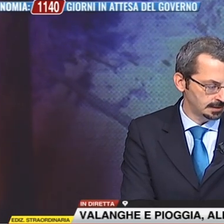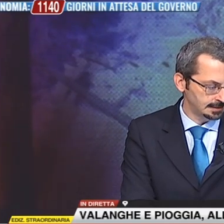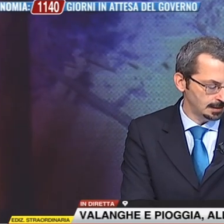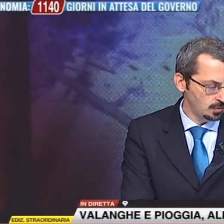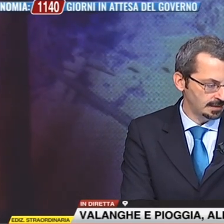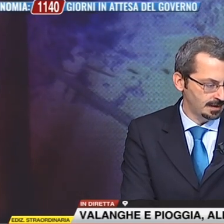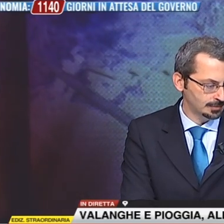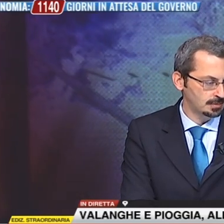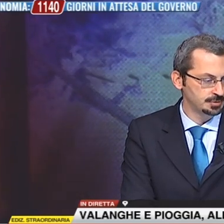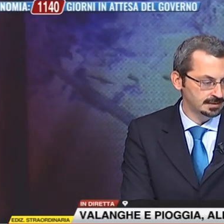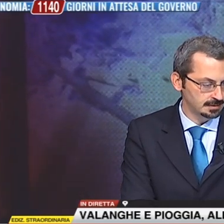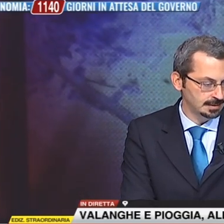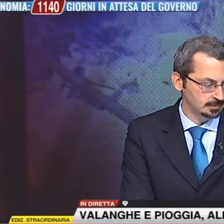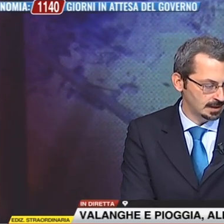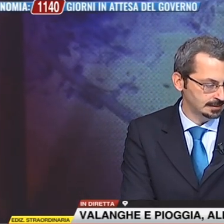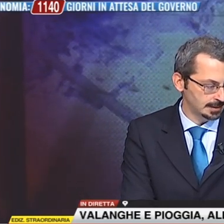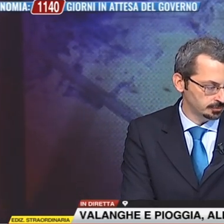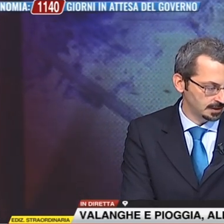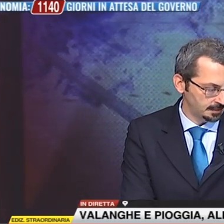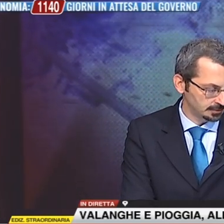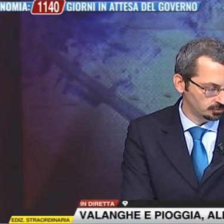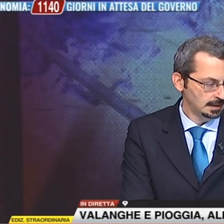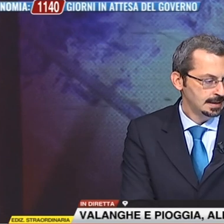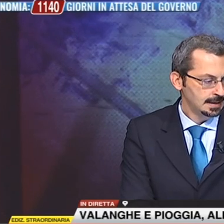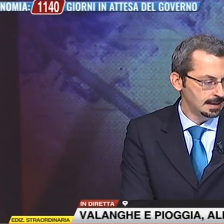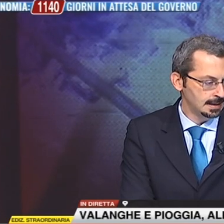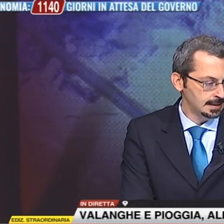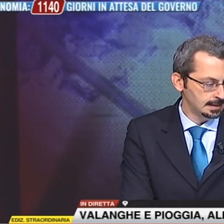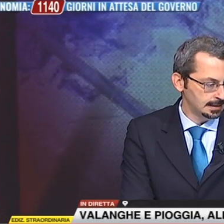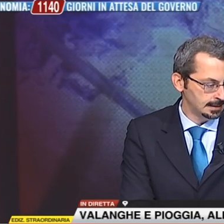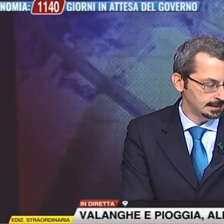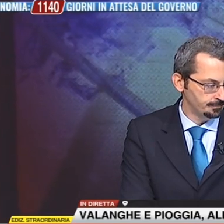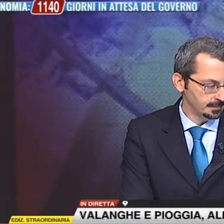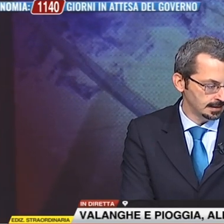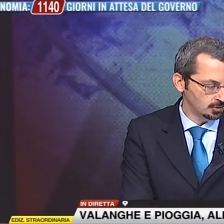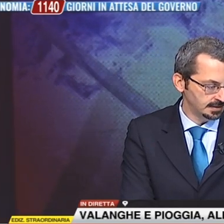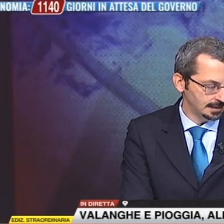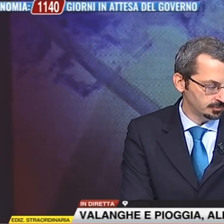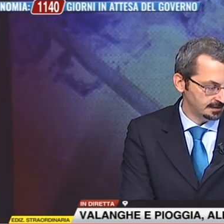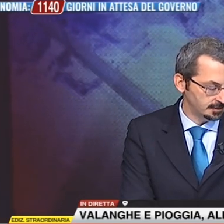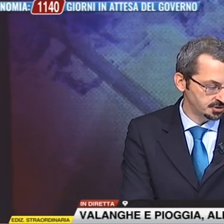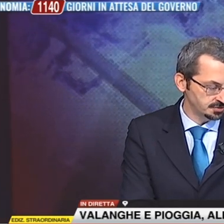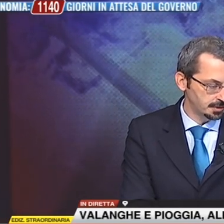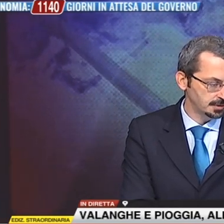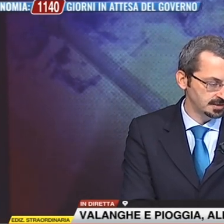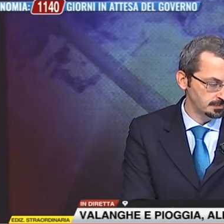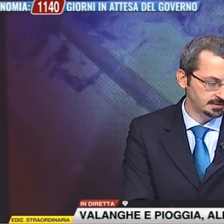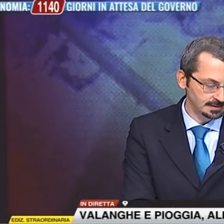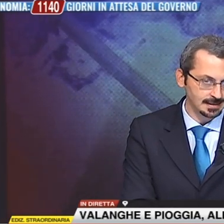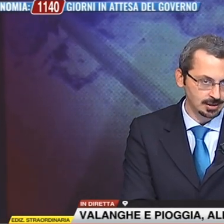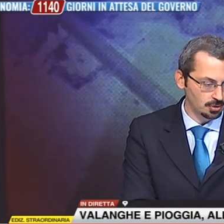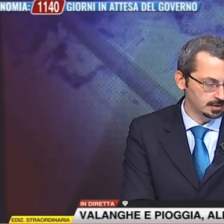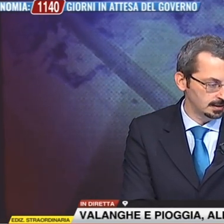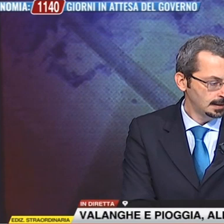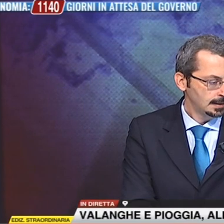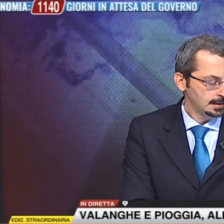delle località in cui era nevicato abbondantemente durante la notte. Aperto il comitato, attivati circa una